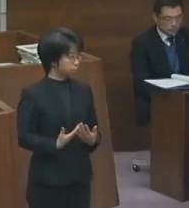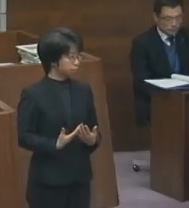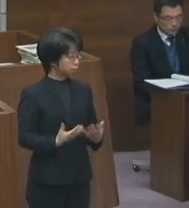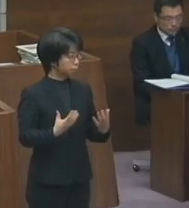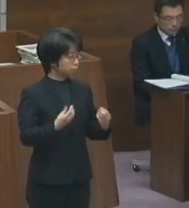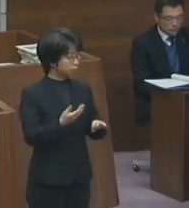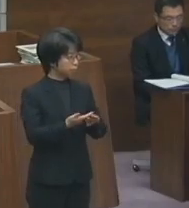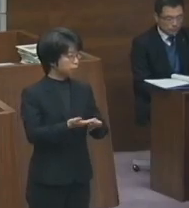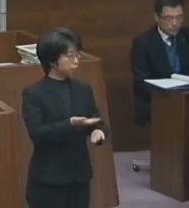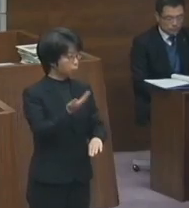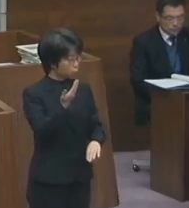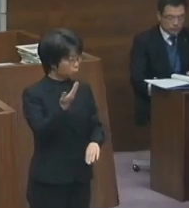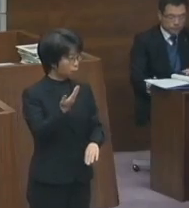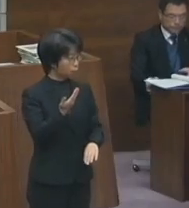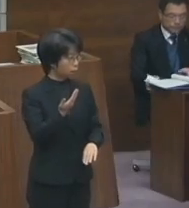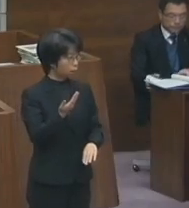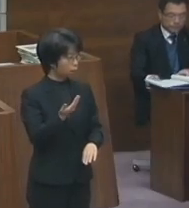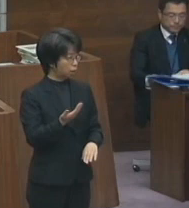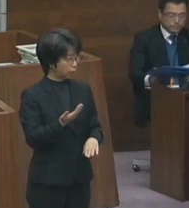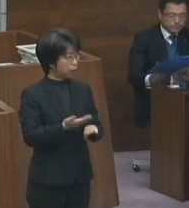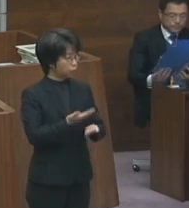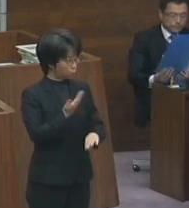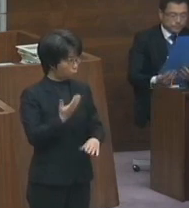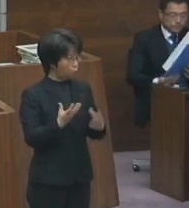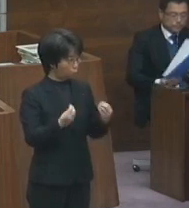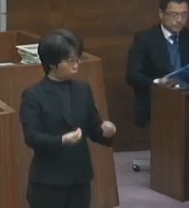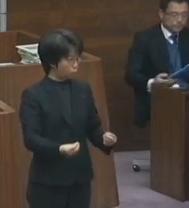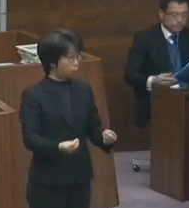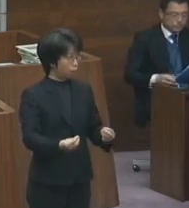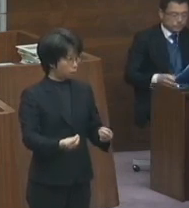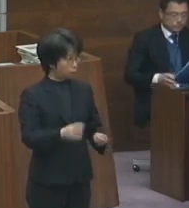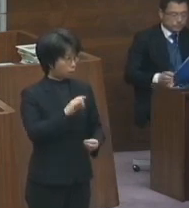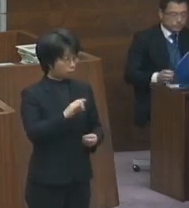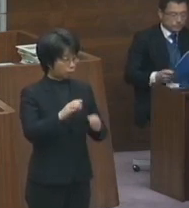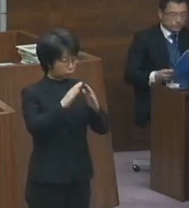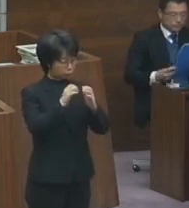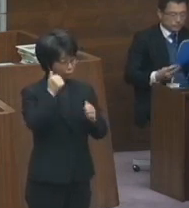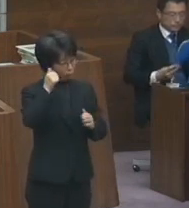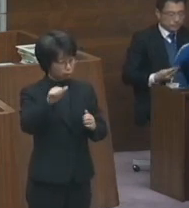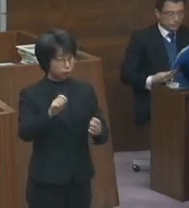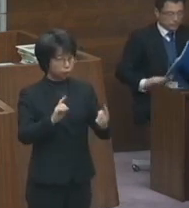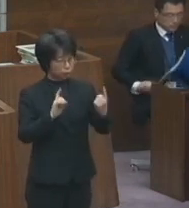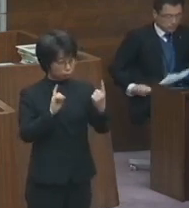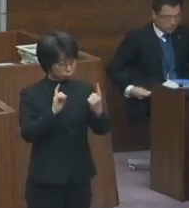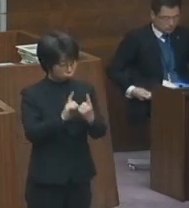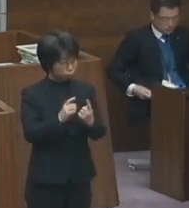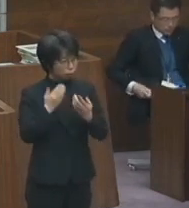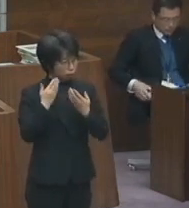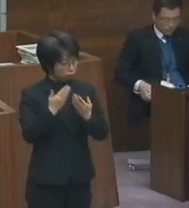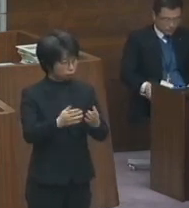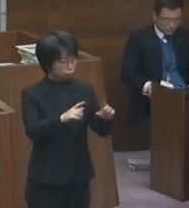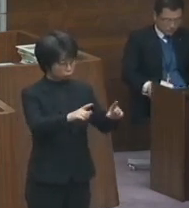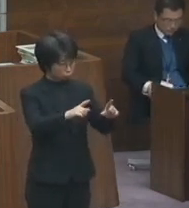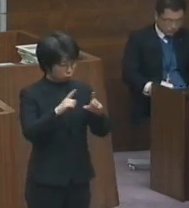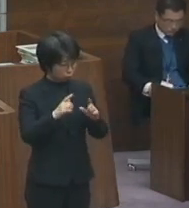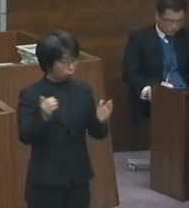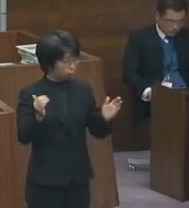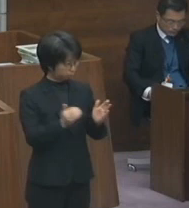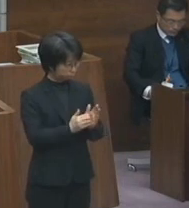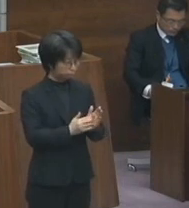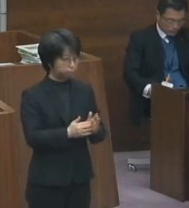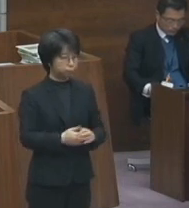以上で調停中の各議案に対する質疑及び一般質問を終結いたします